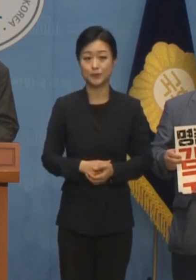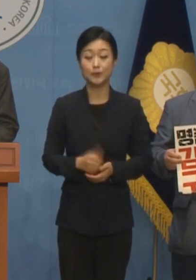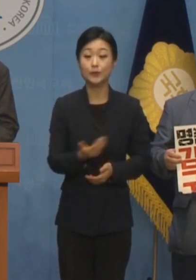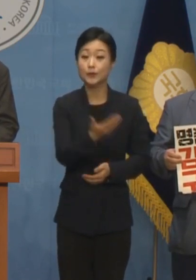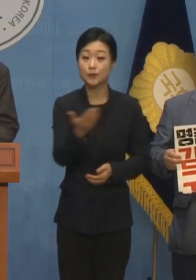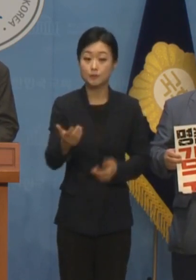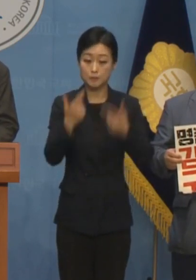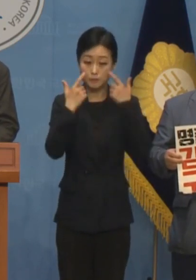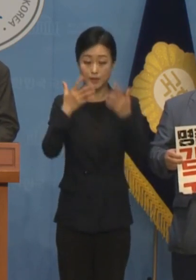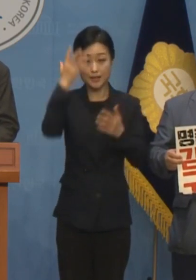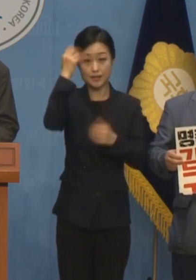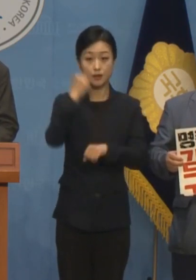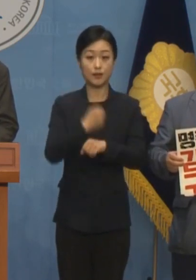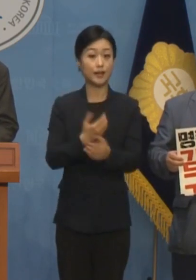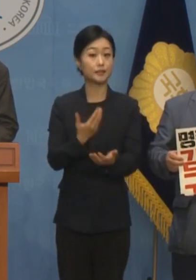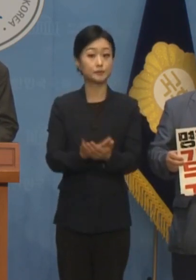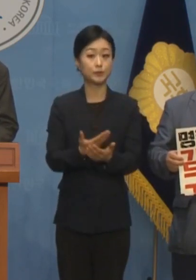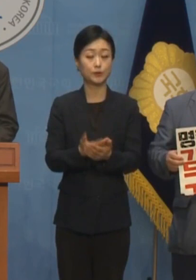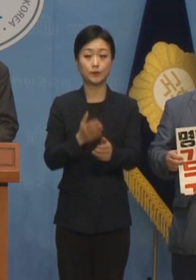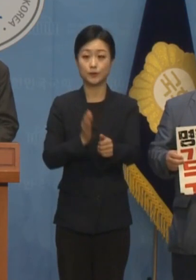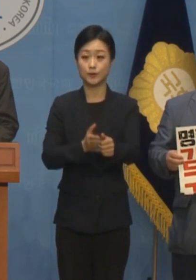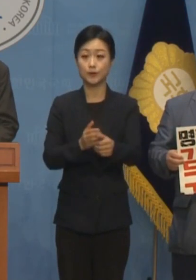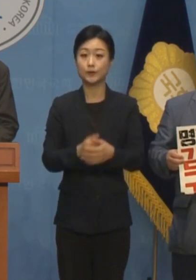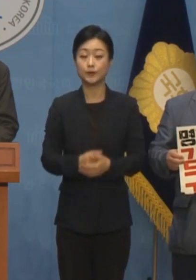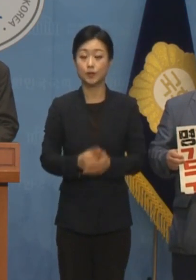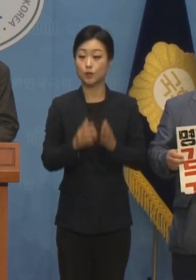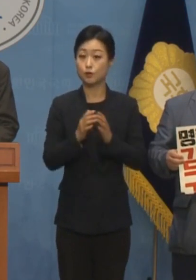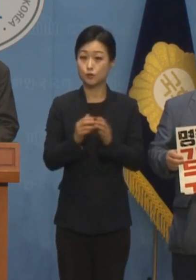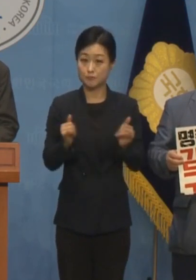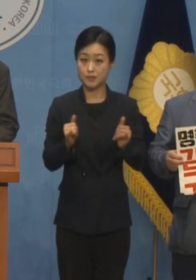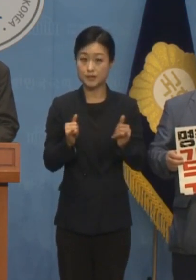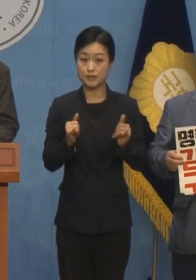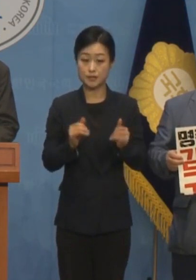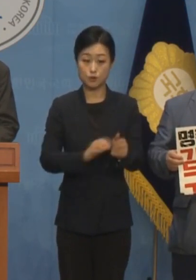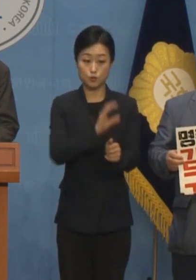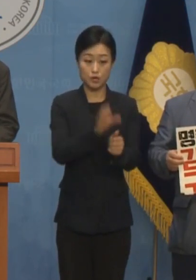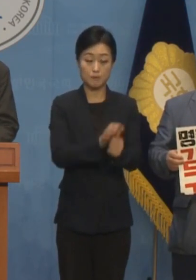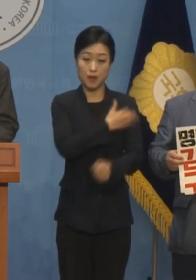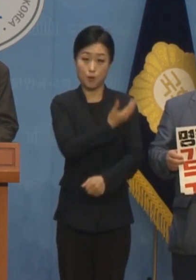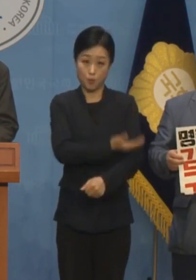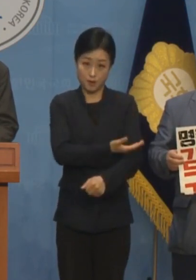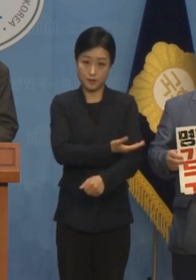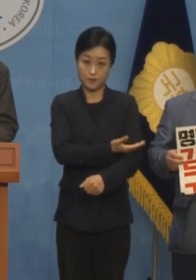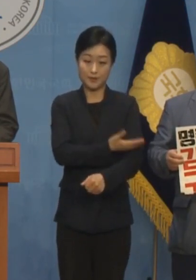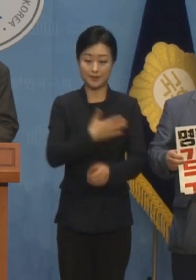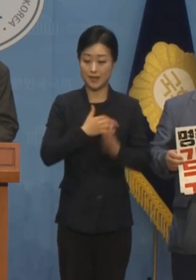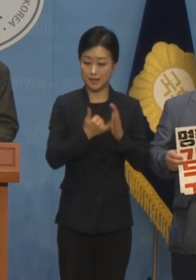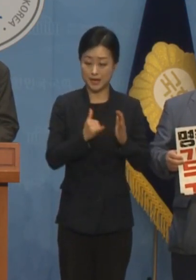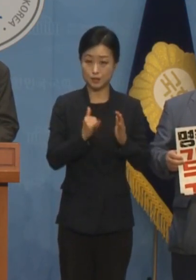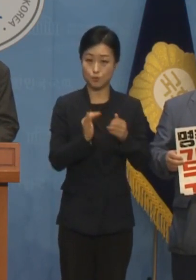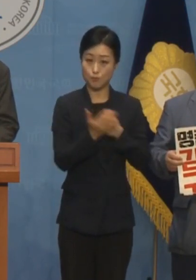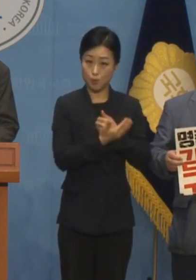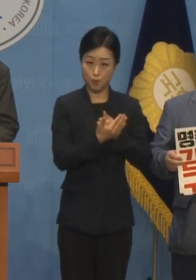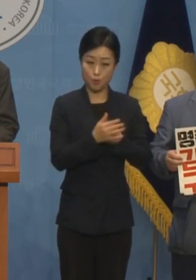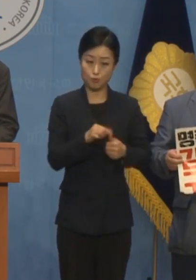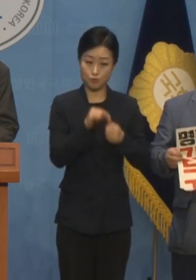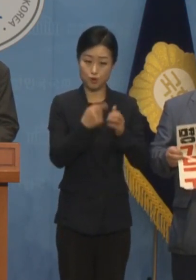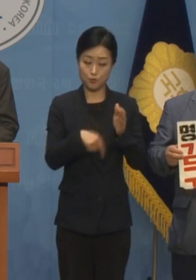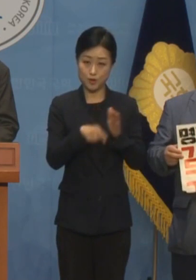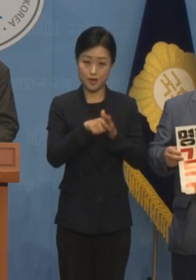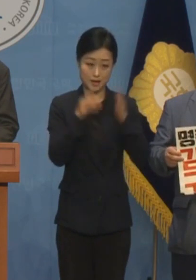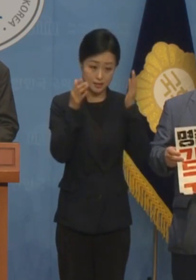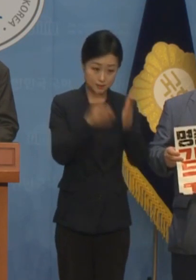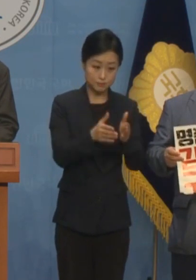분명히 이 사실을 잊지 마십시오. 국민이 위임한 권력을 오로지 내 가족 구하기에 몰빵하고